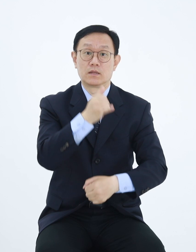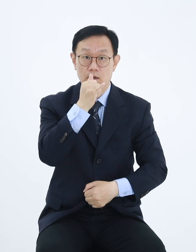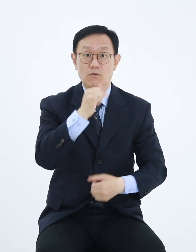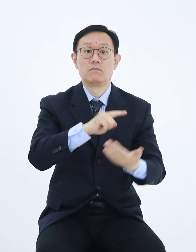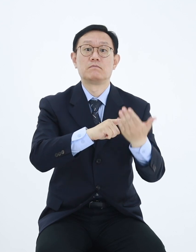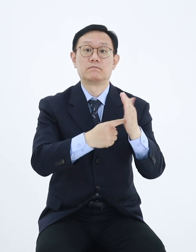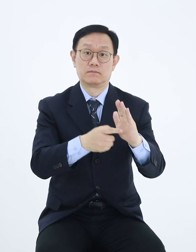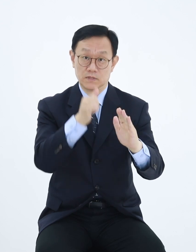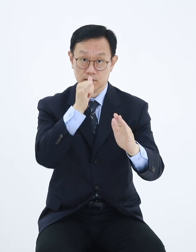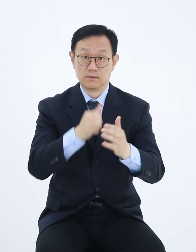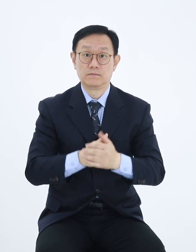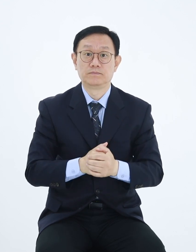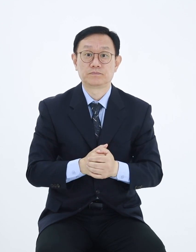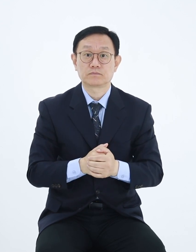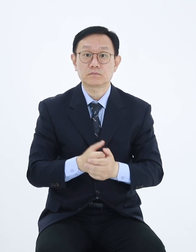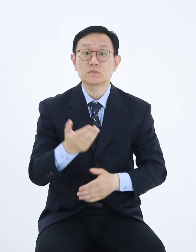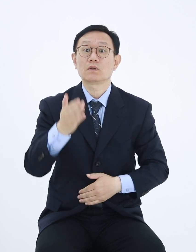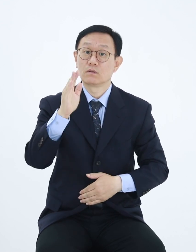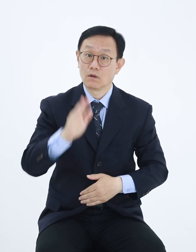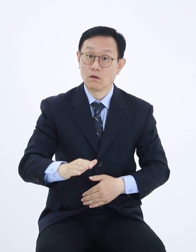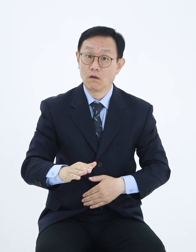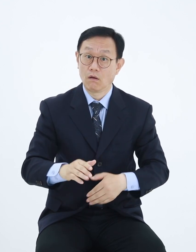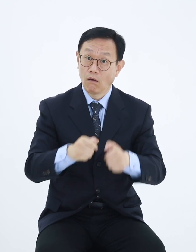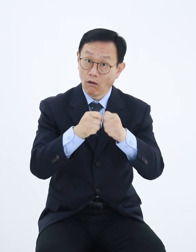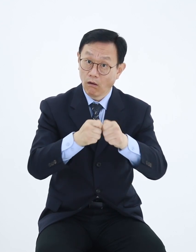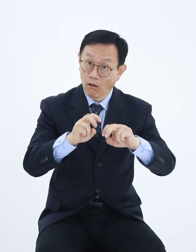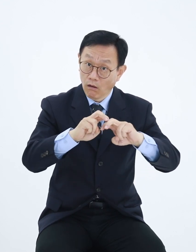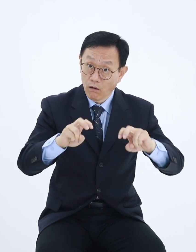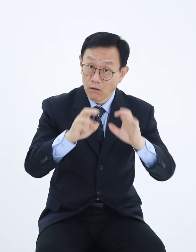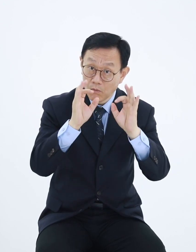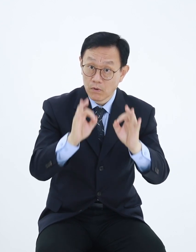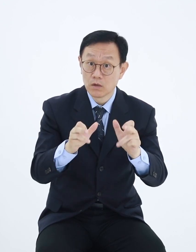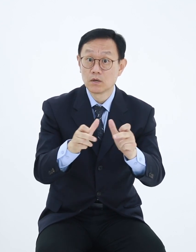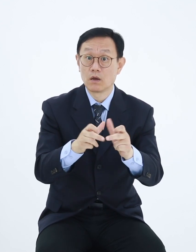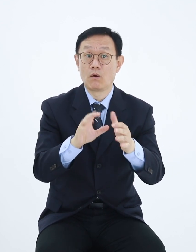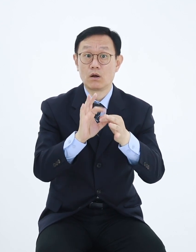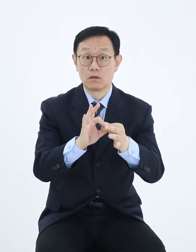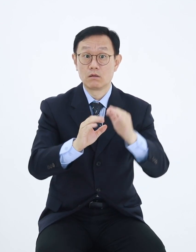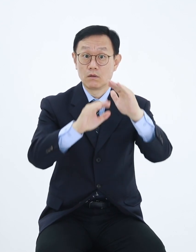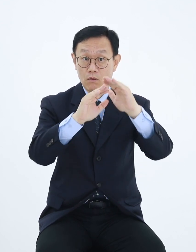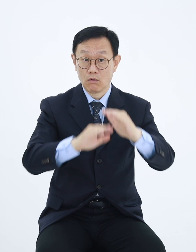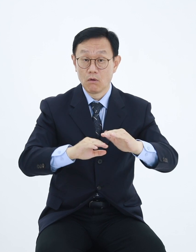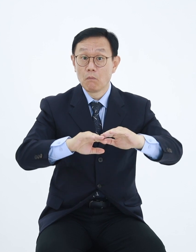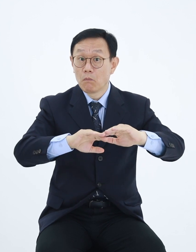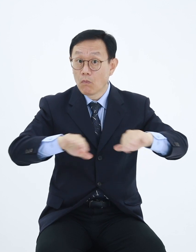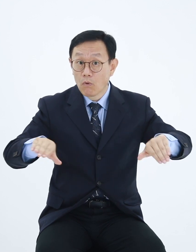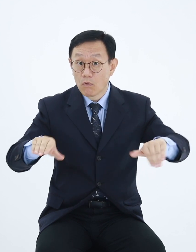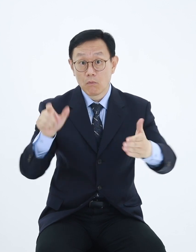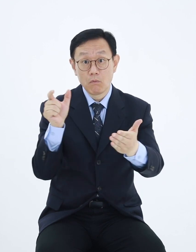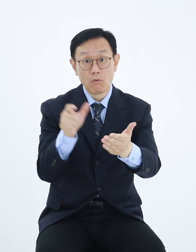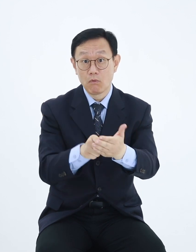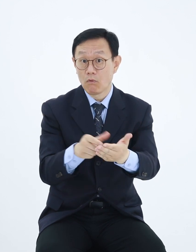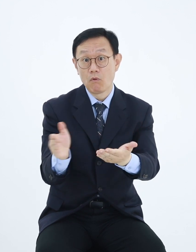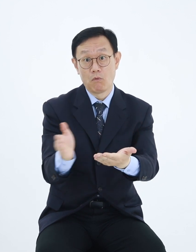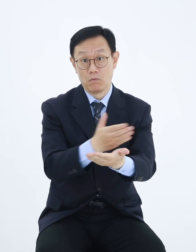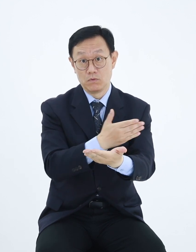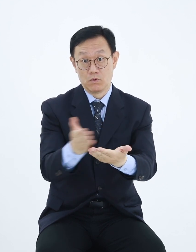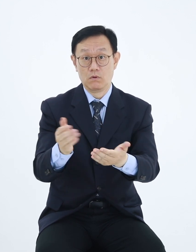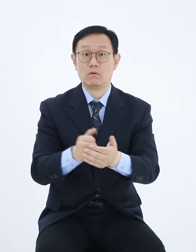명시하고 있습니다. 그런데 자세히 보면 장애 관련 내용이 별도로 명시되지 않은 것을 알 수